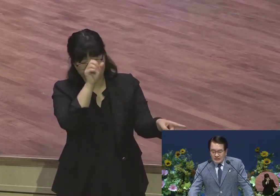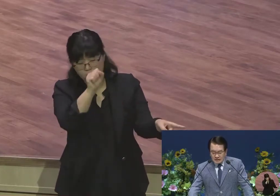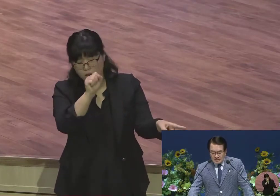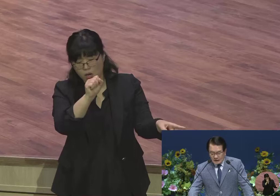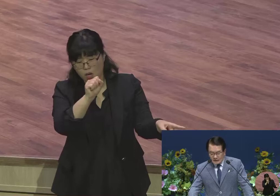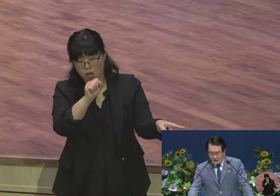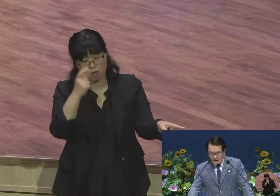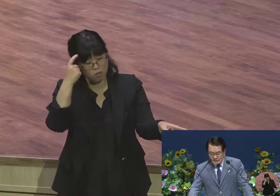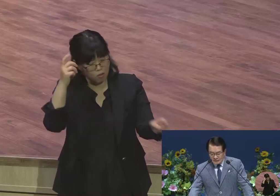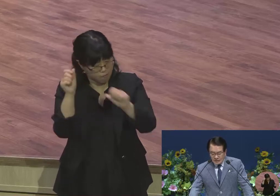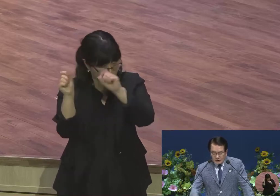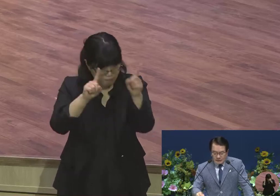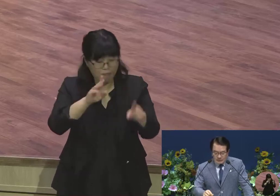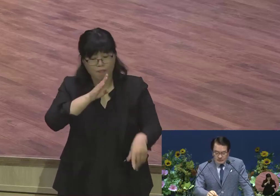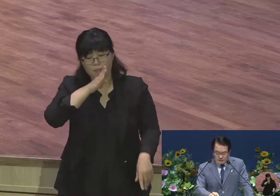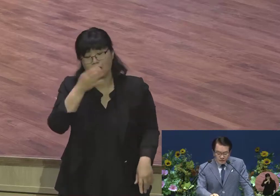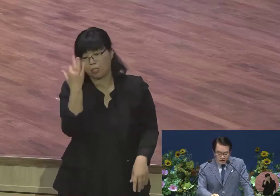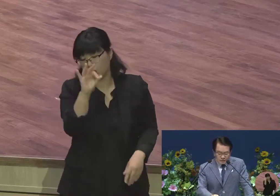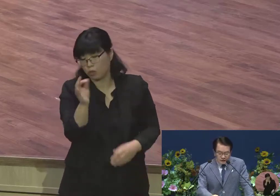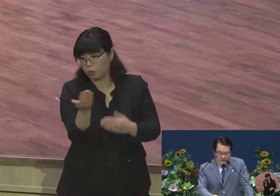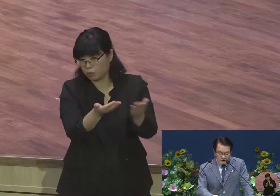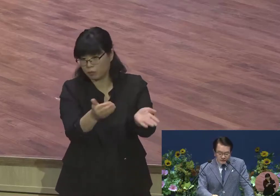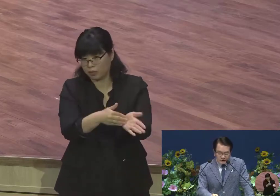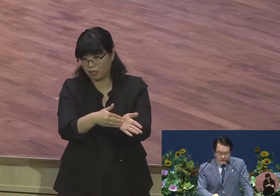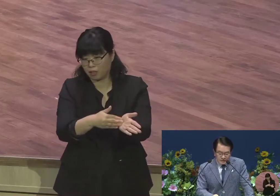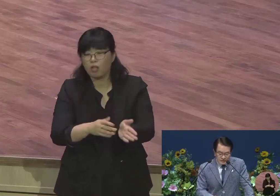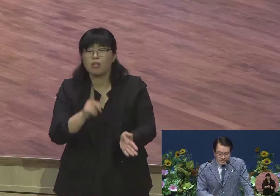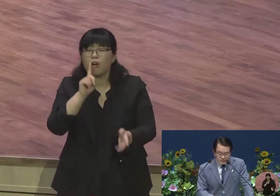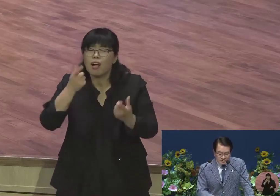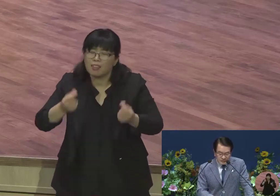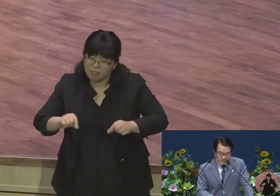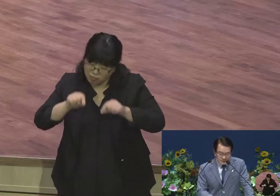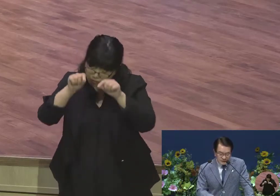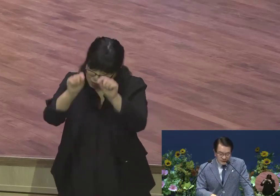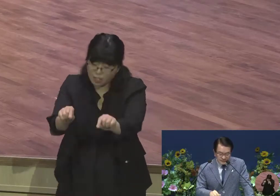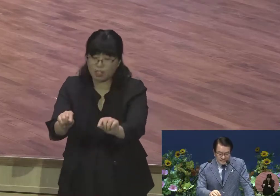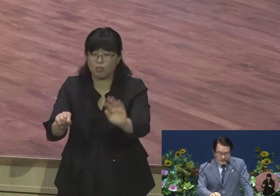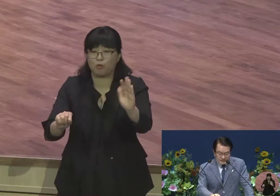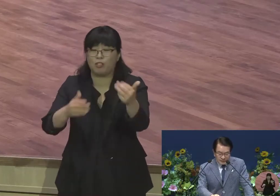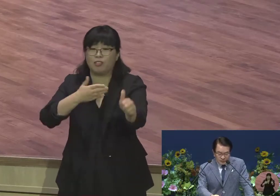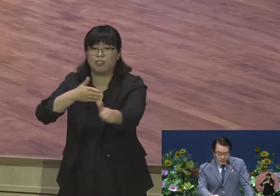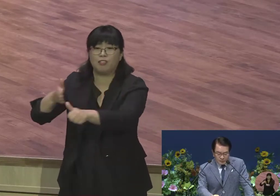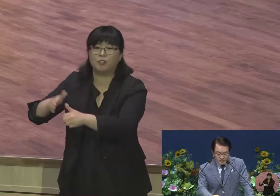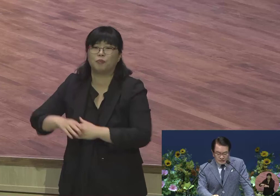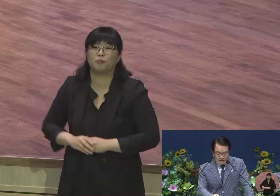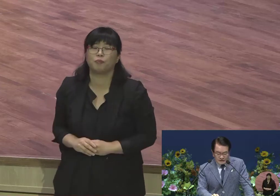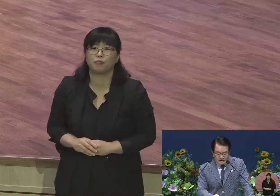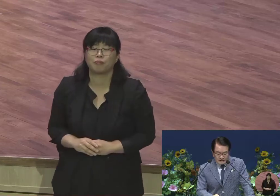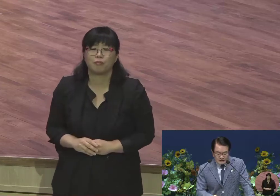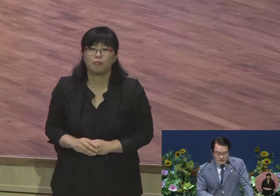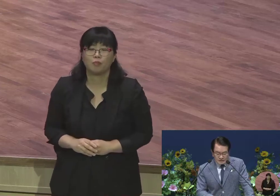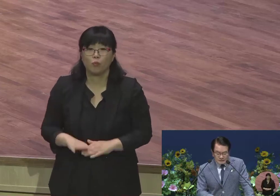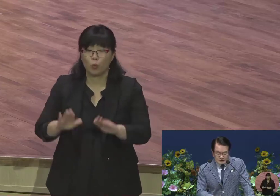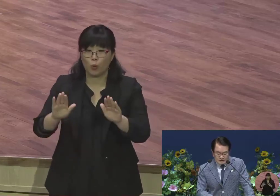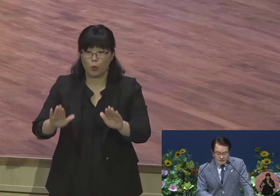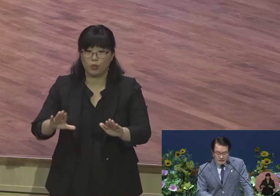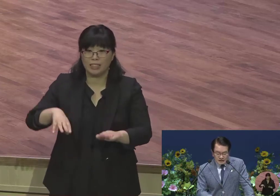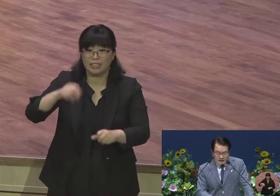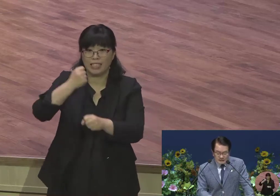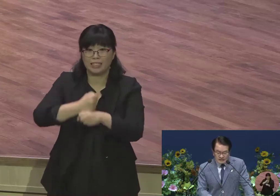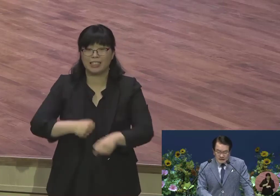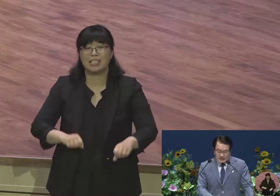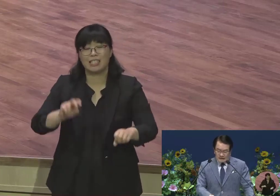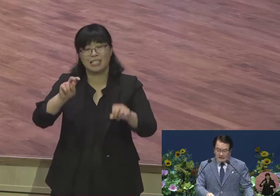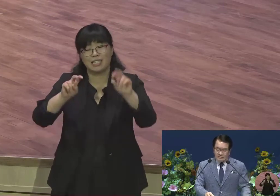은약이 끄는 가정 우리 영계전 성도는 이런 가정 되기를 바랍니다. 오늘 본문 장세기 27장은요